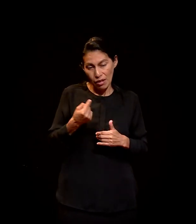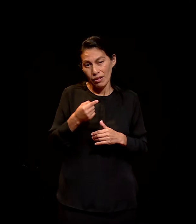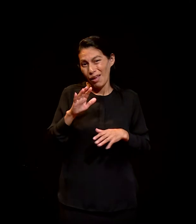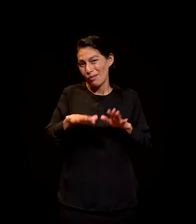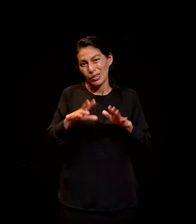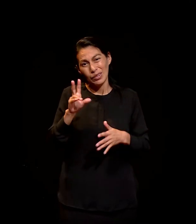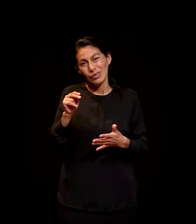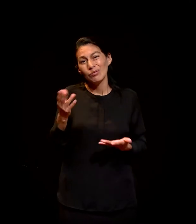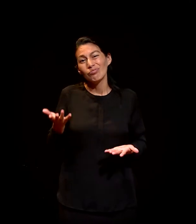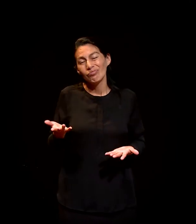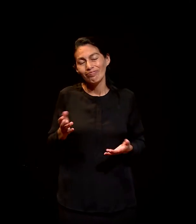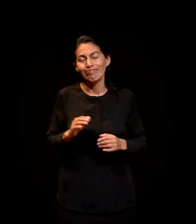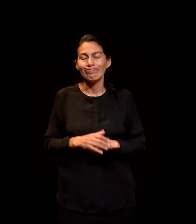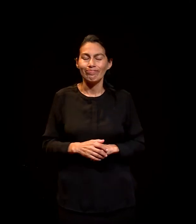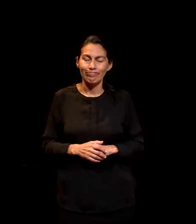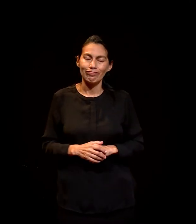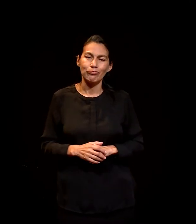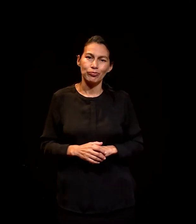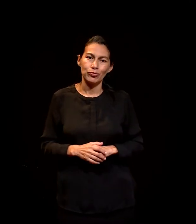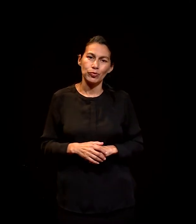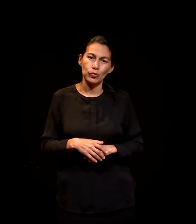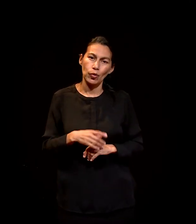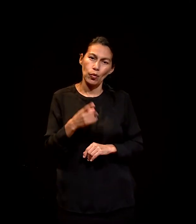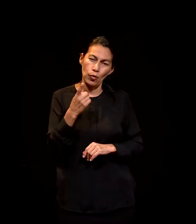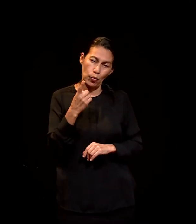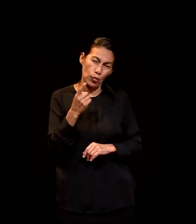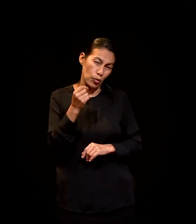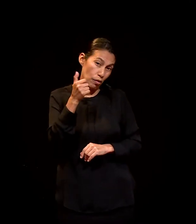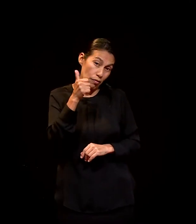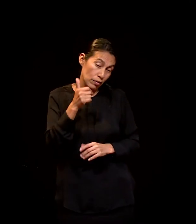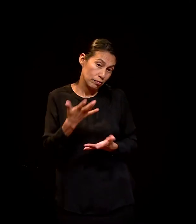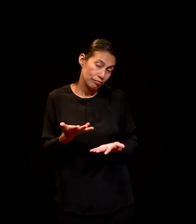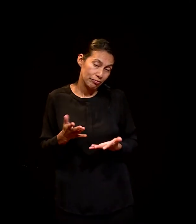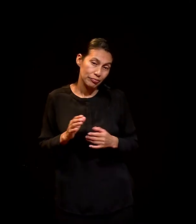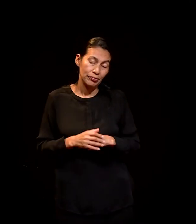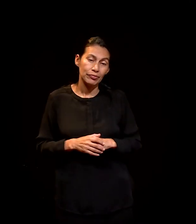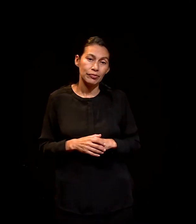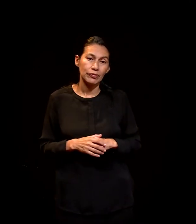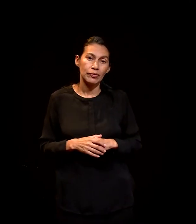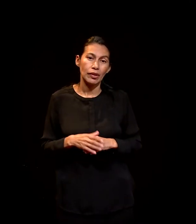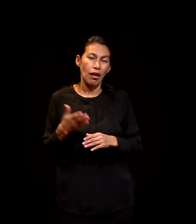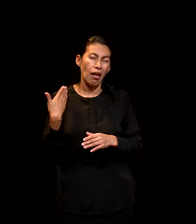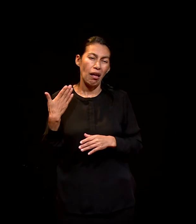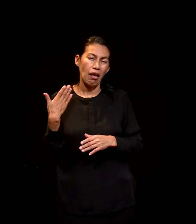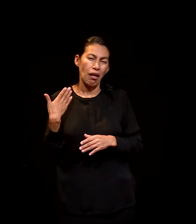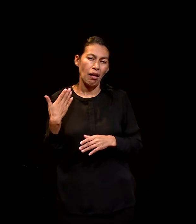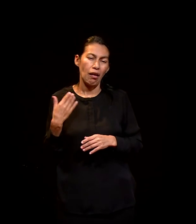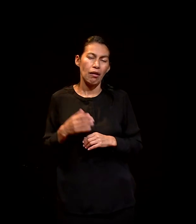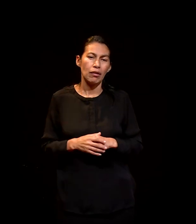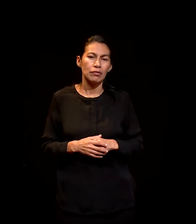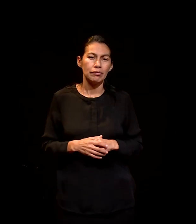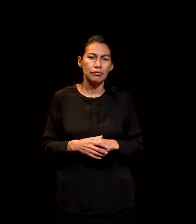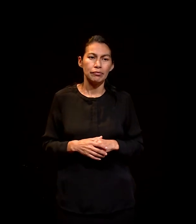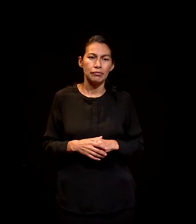no una de esas veces fue ahora recientemente